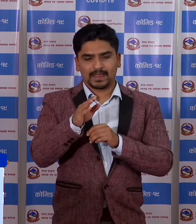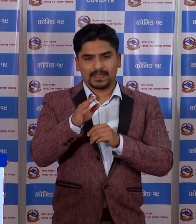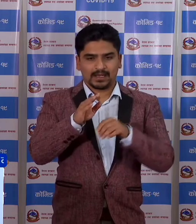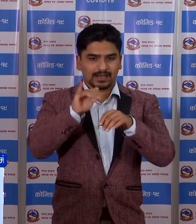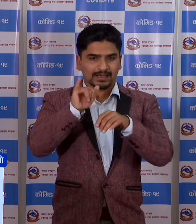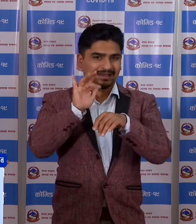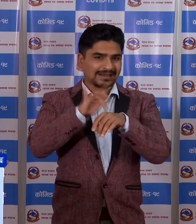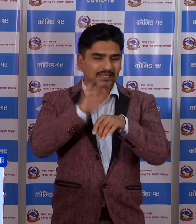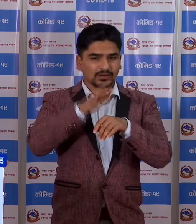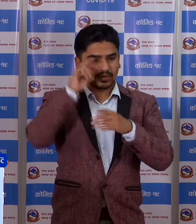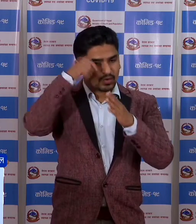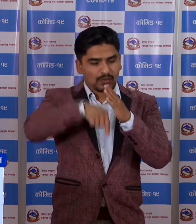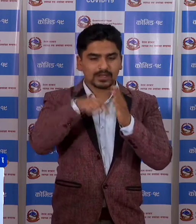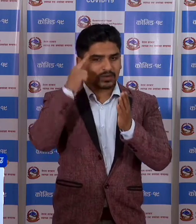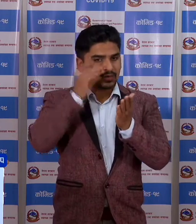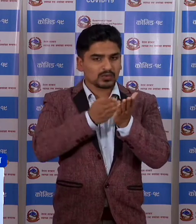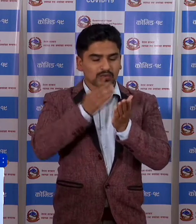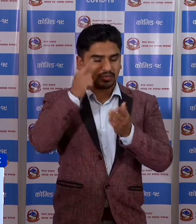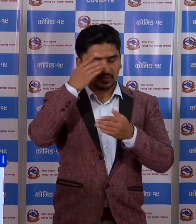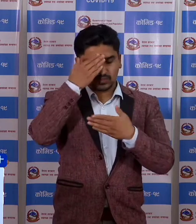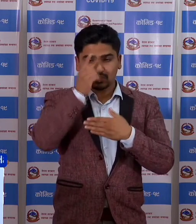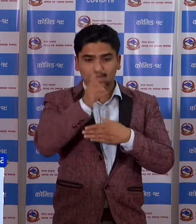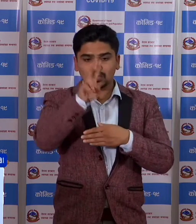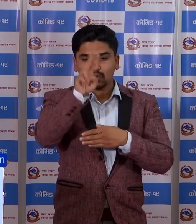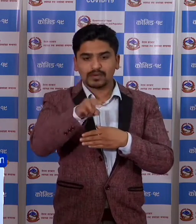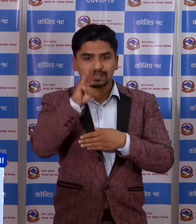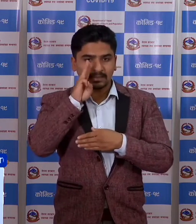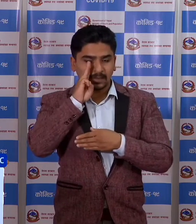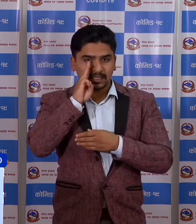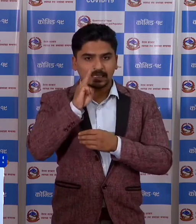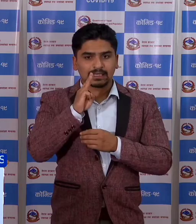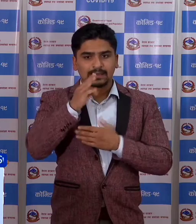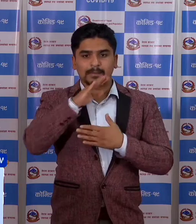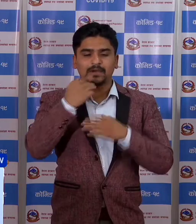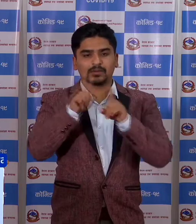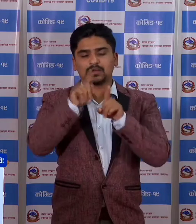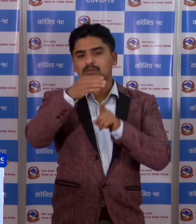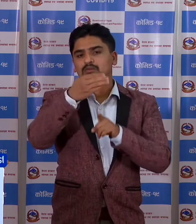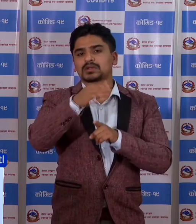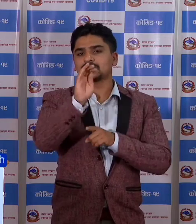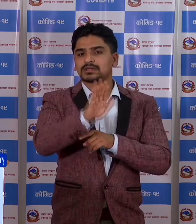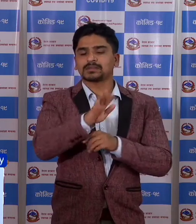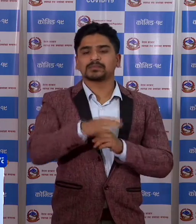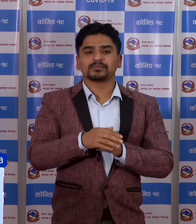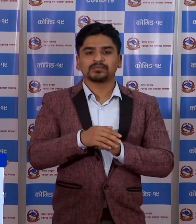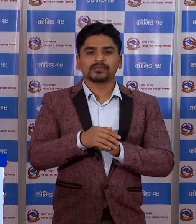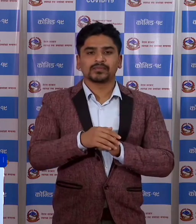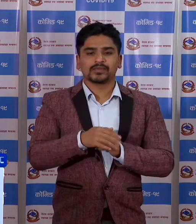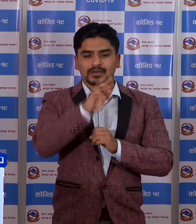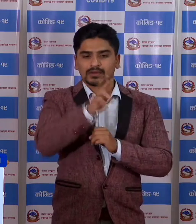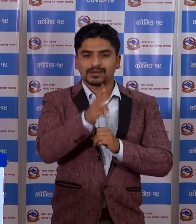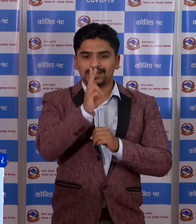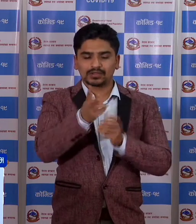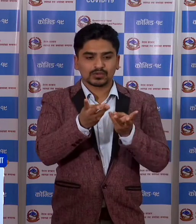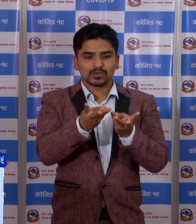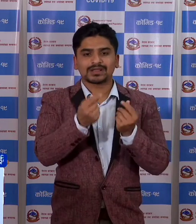फिभर जुन एउटा गम्भीर खालको रोग हो, यो भएको अवस्थामा मृत्यु पनि हुन सक्नेछ, हुन सक्दछ र